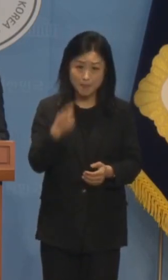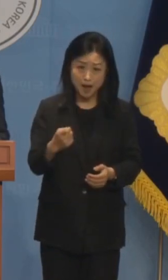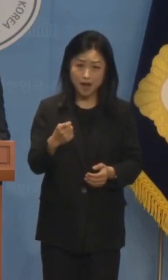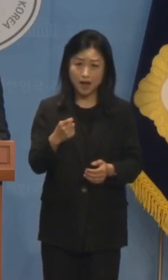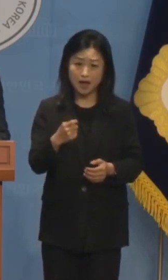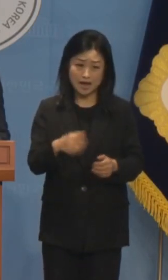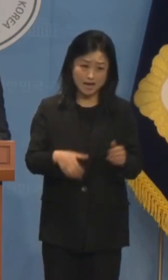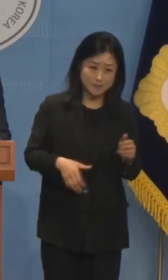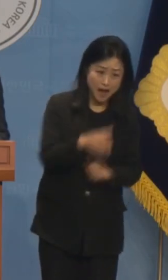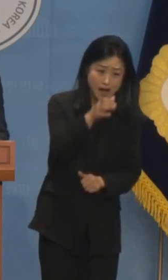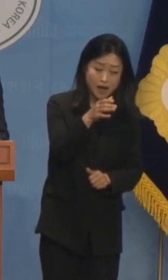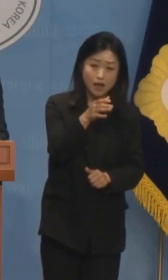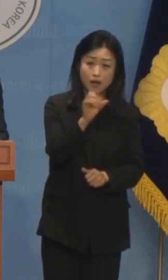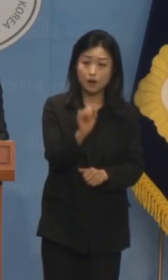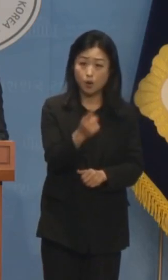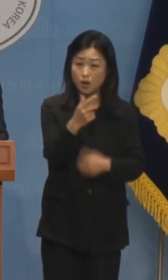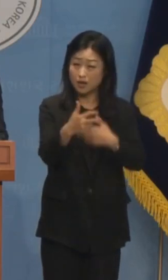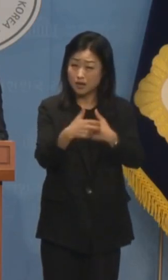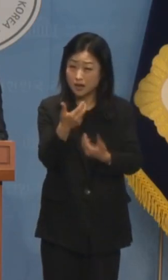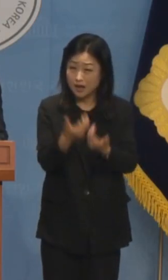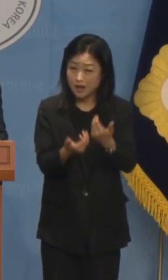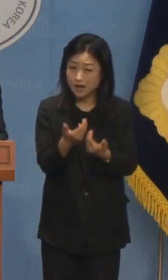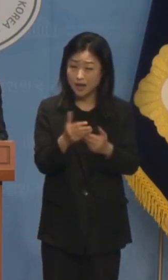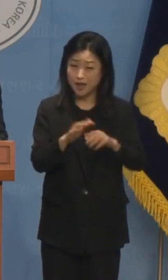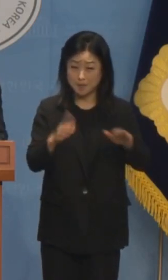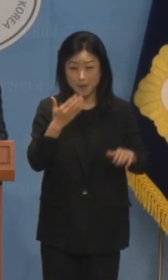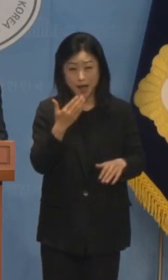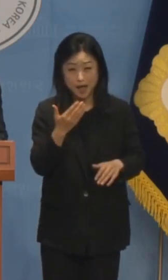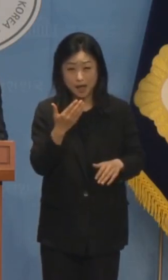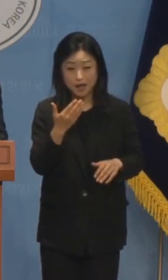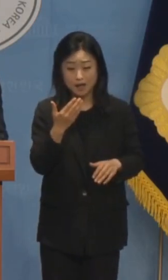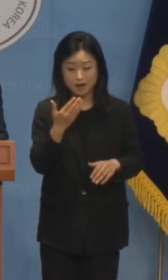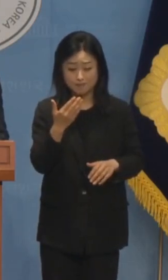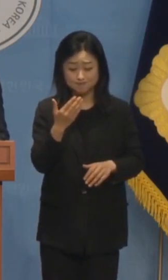겁박하고 윽박 지른다고 의료 대란이 해결됩니까?